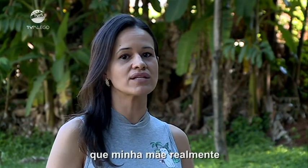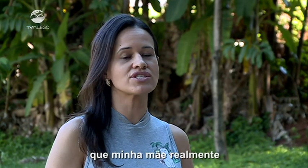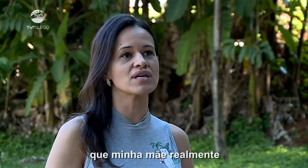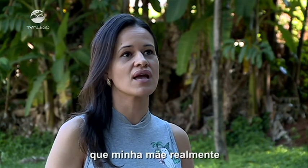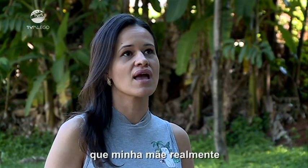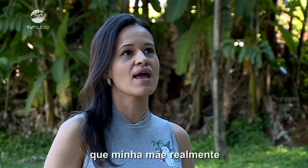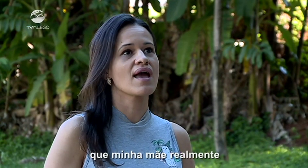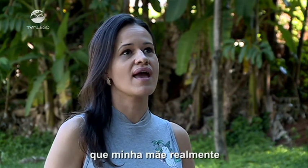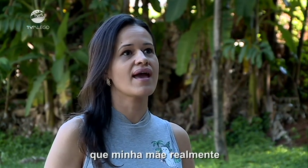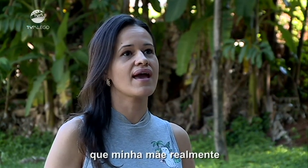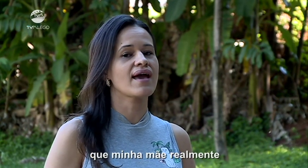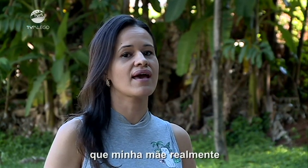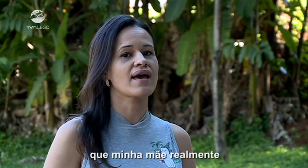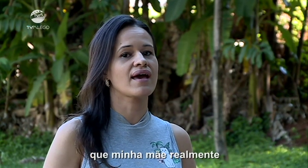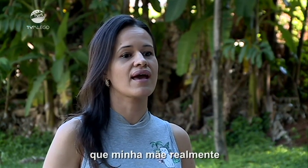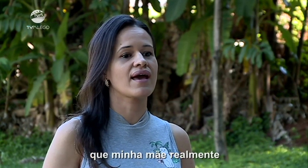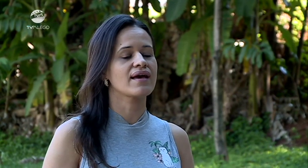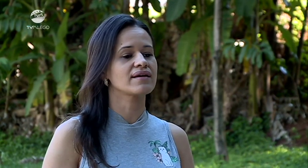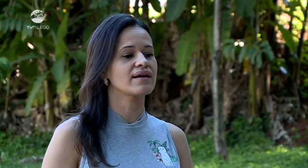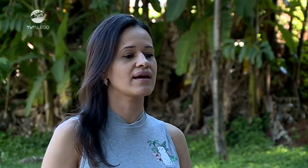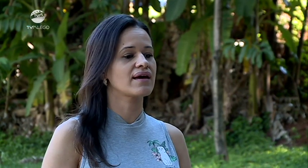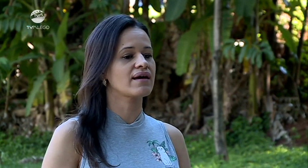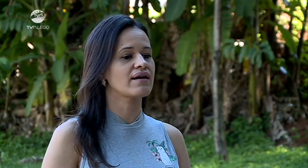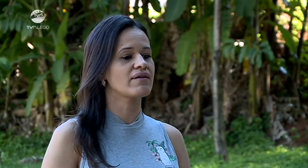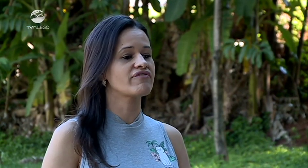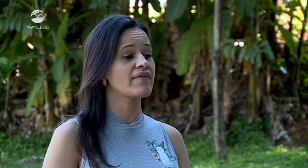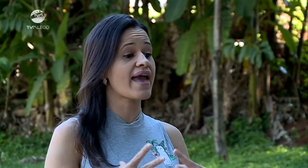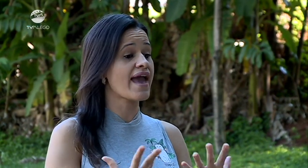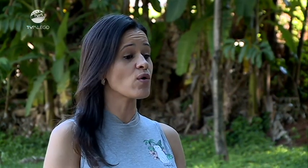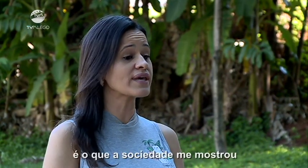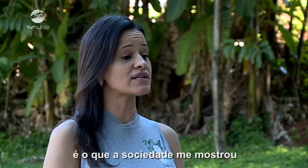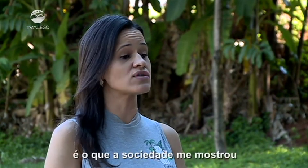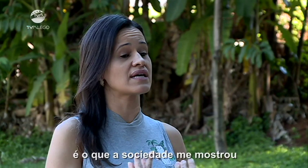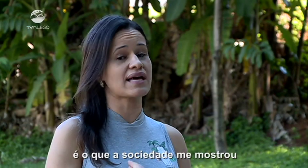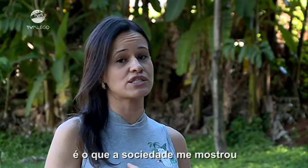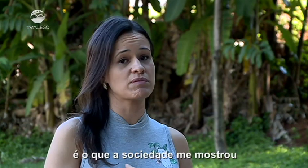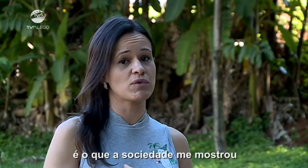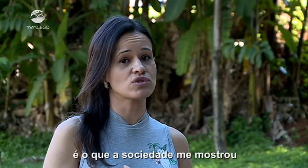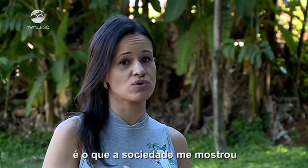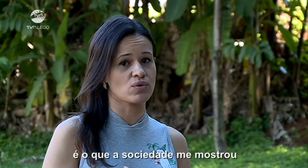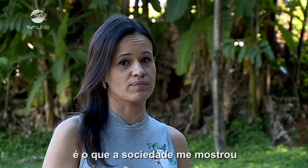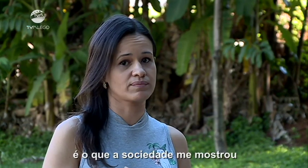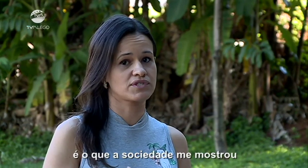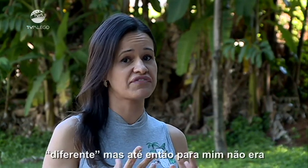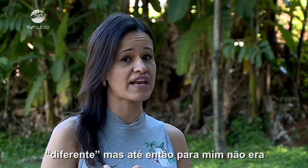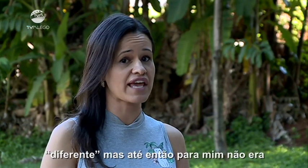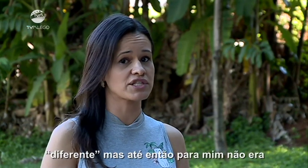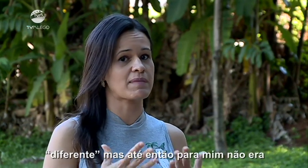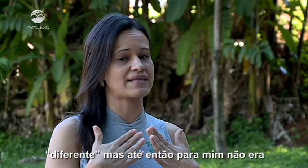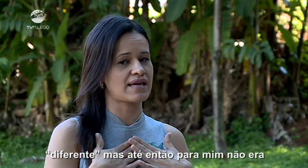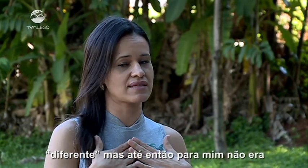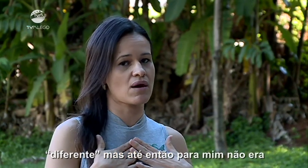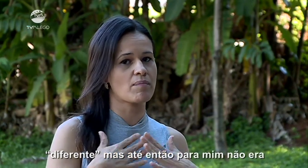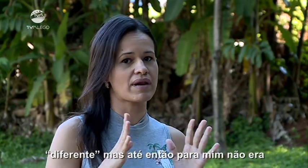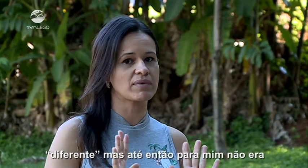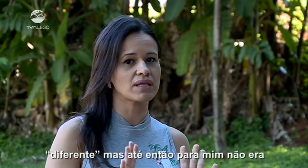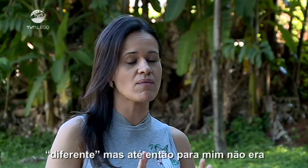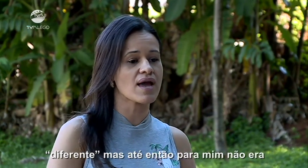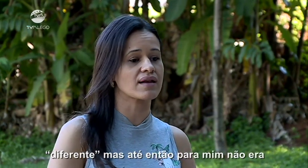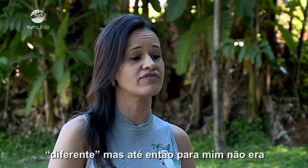realmente é o que a sociedade me mostrou. Diferente, mas até então para mim não era. Foi